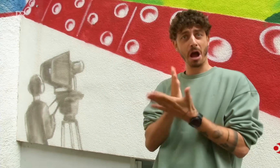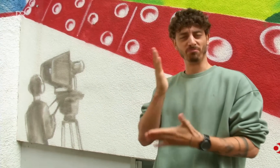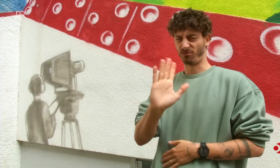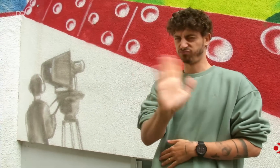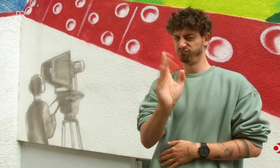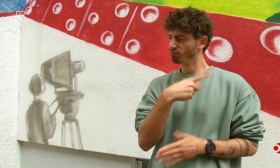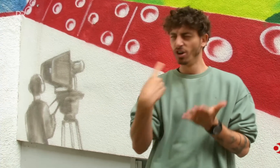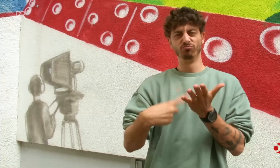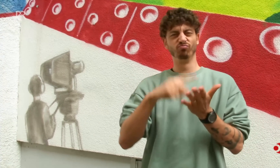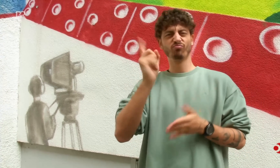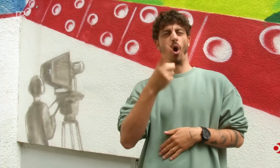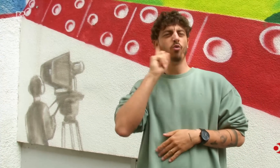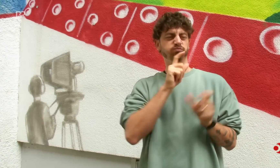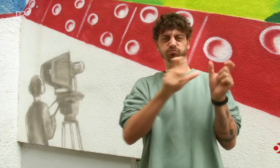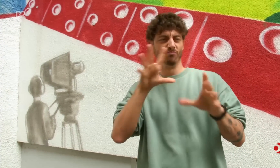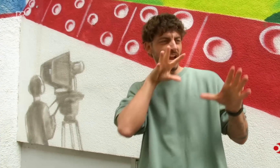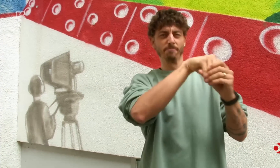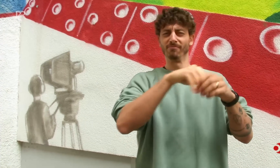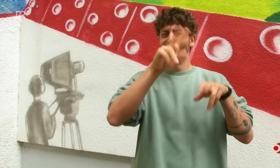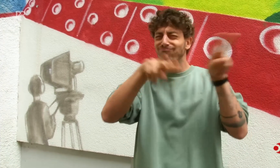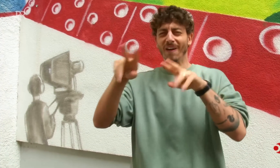nur ein zuschaltbarer Kasten mit DolmetscherInnen oder Untertitel.